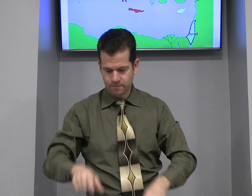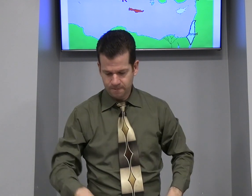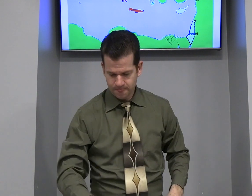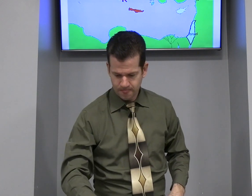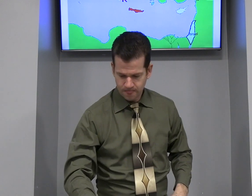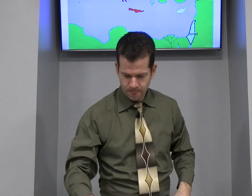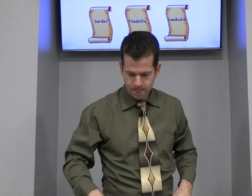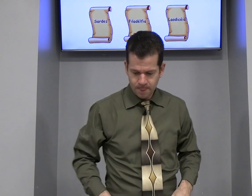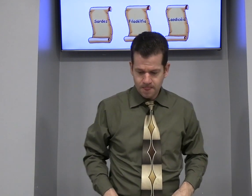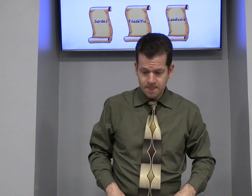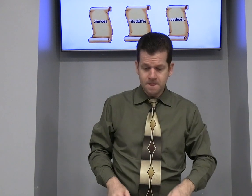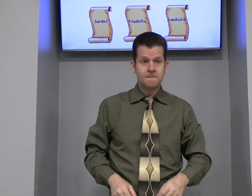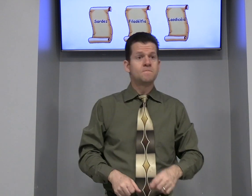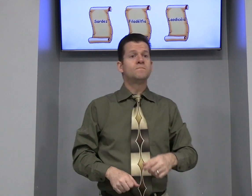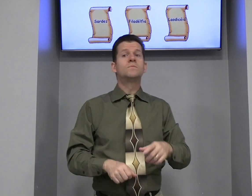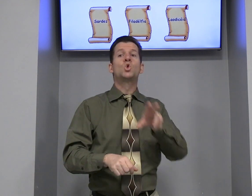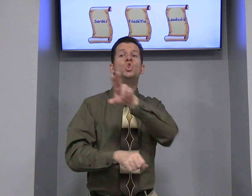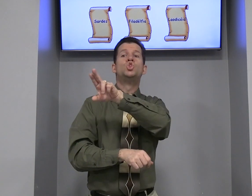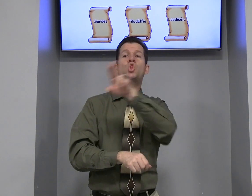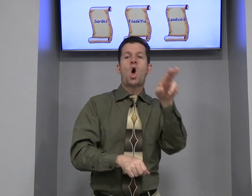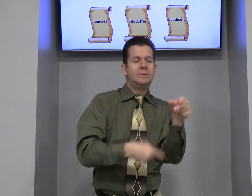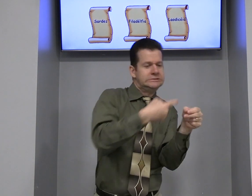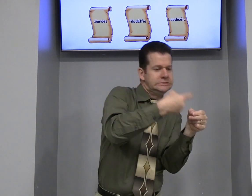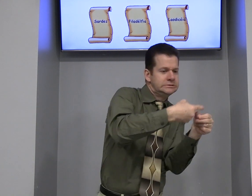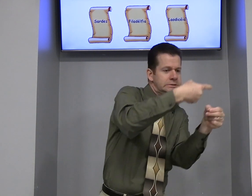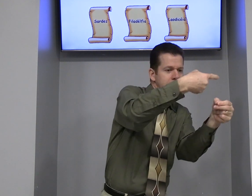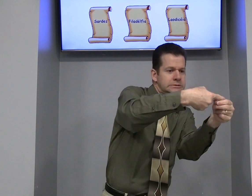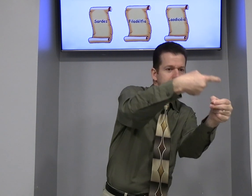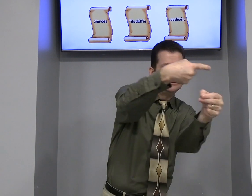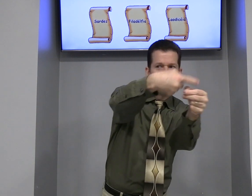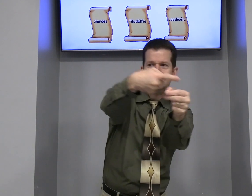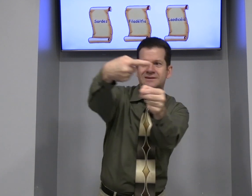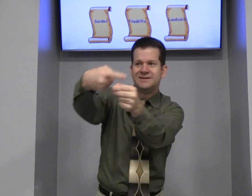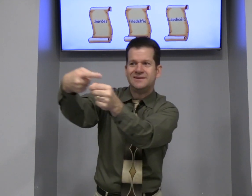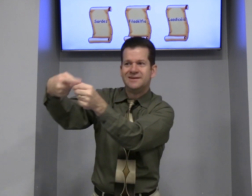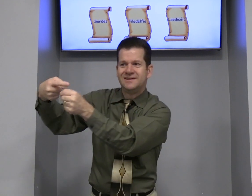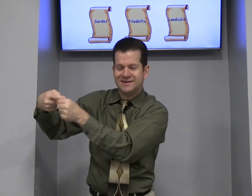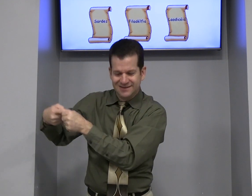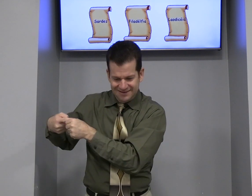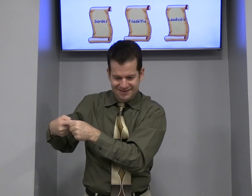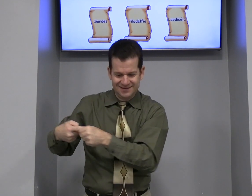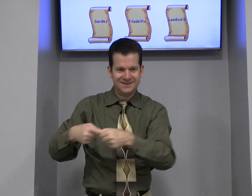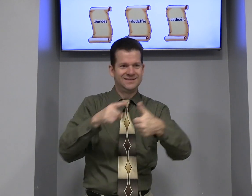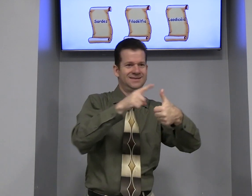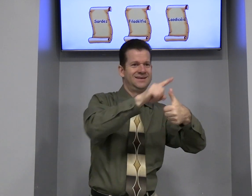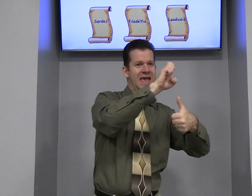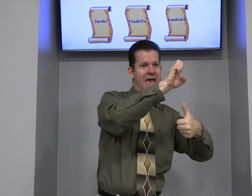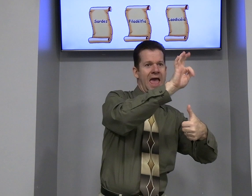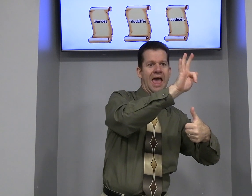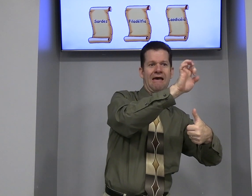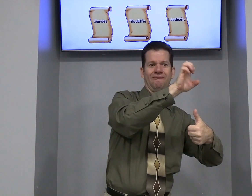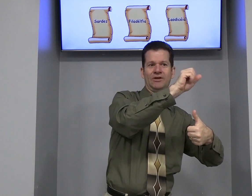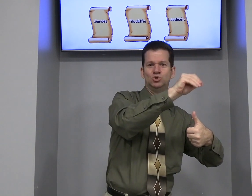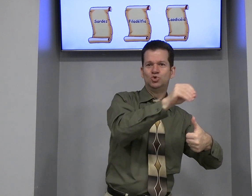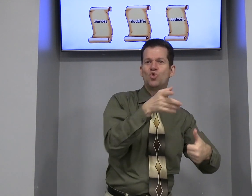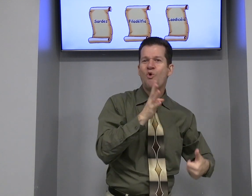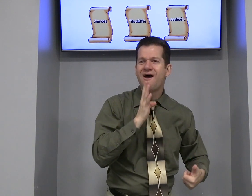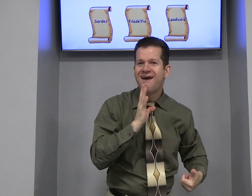na Turquia, o nome de hoje. Aqui são os nomes das cidades. Efésio,